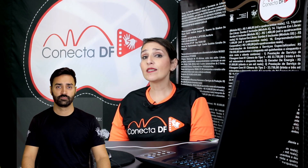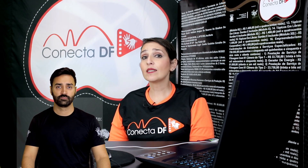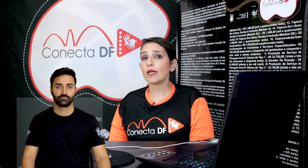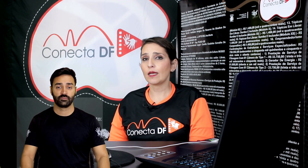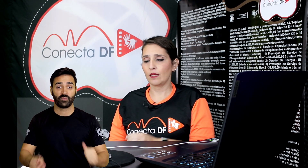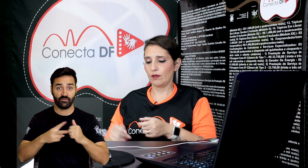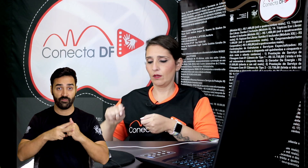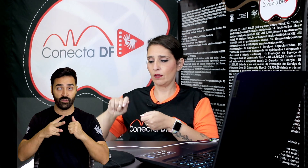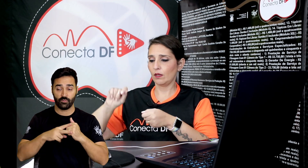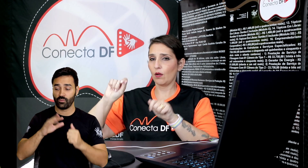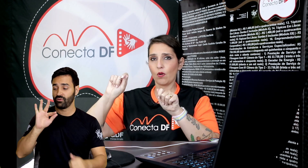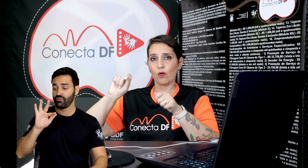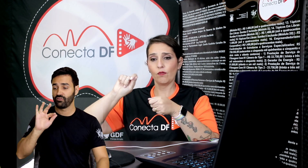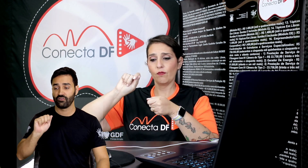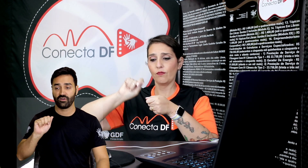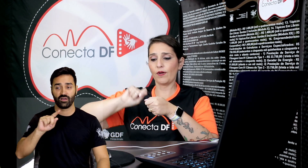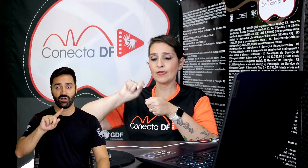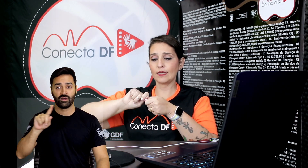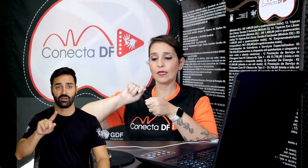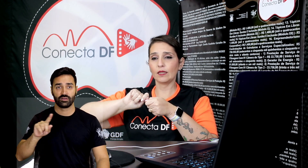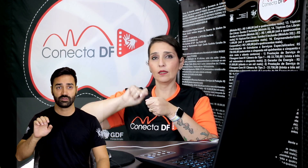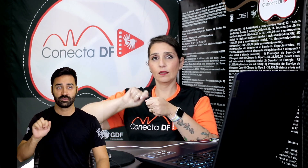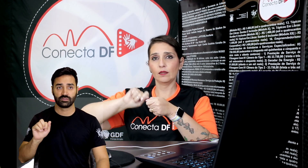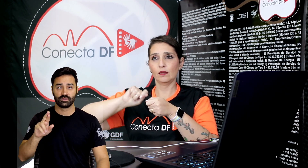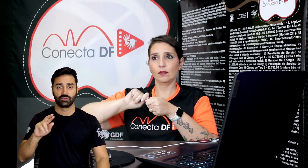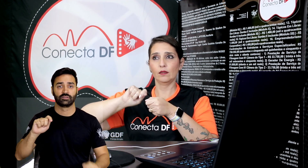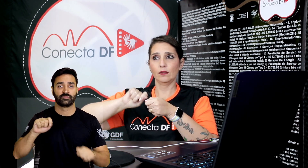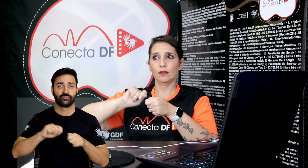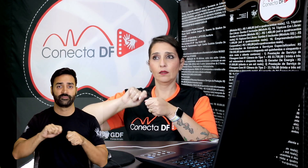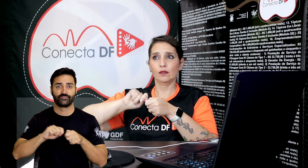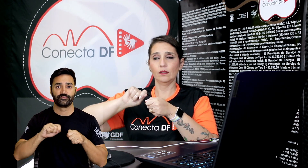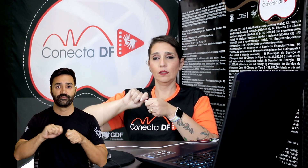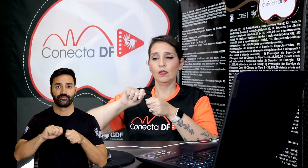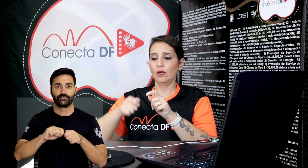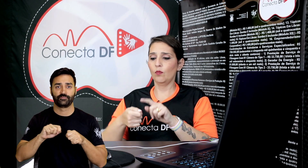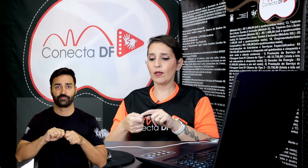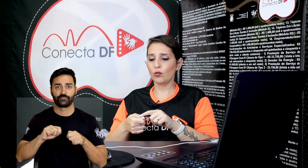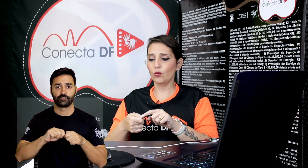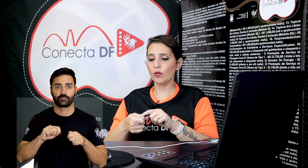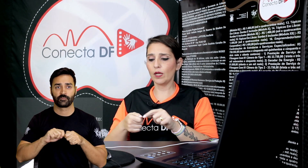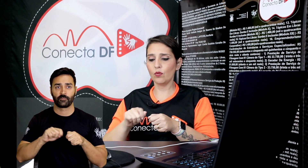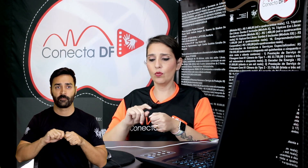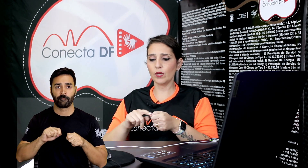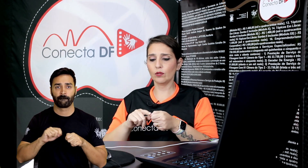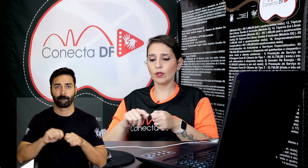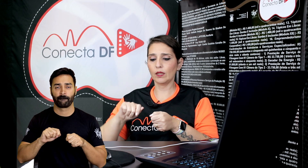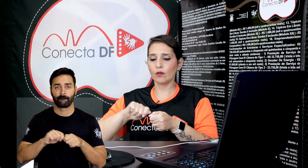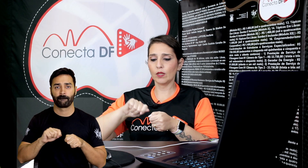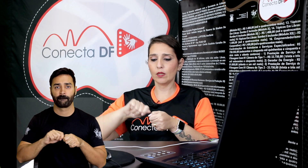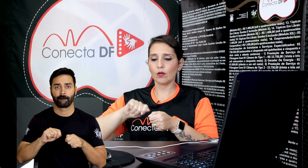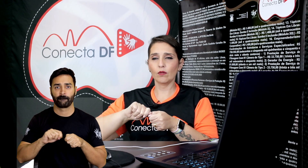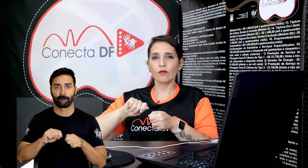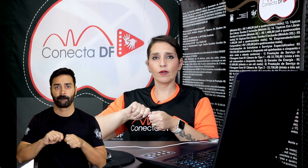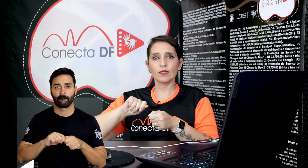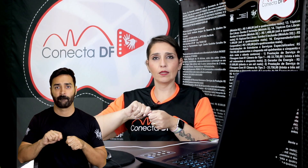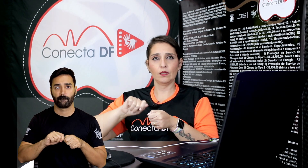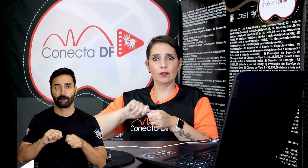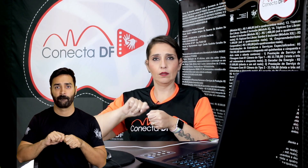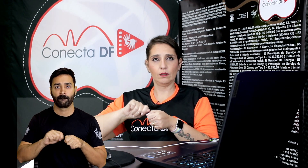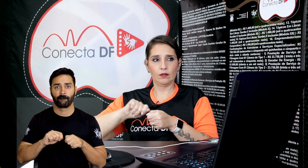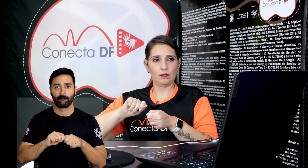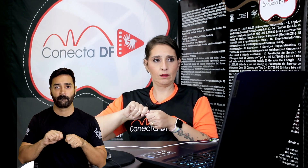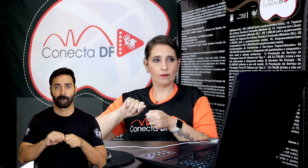Verbo fazer. Então, ó, fazer. Eu bato unha com unha do dedão aqui, ó,